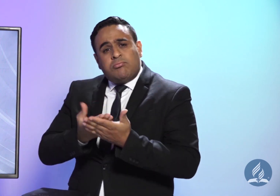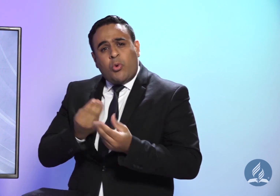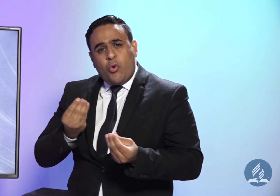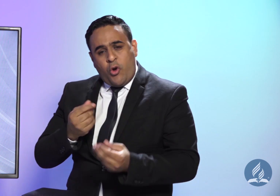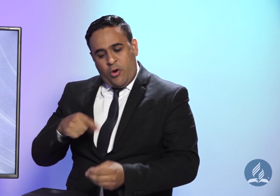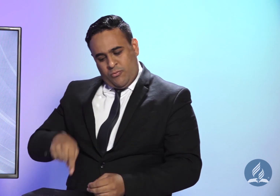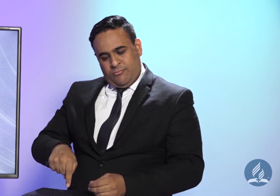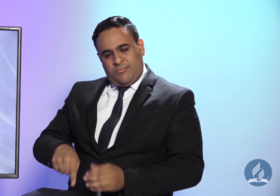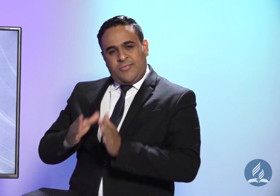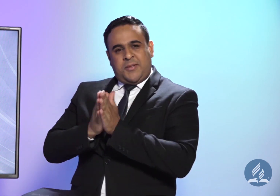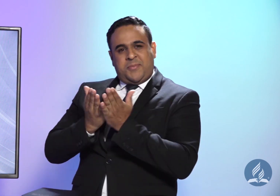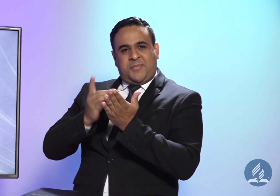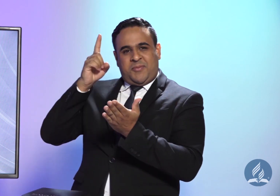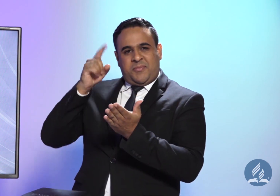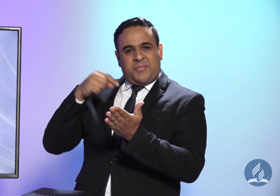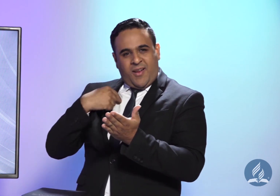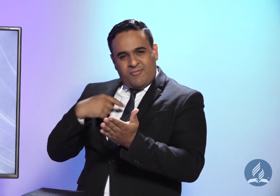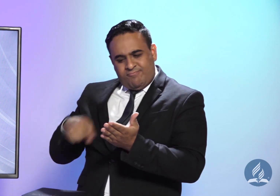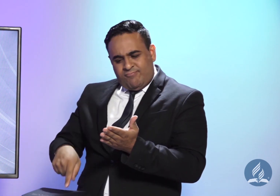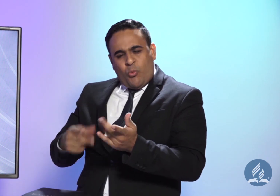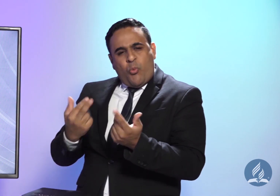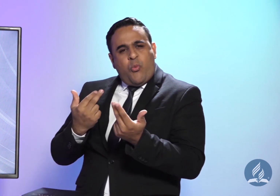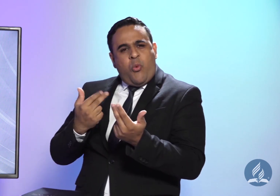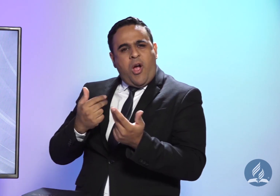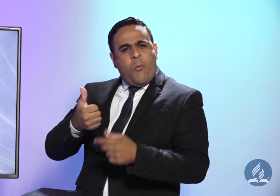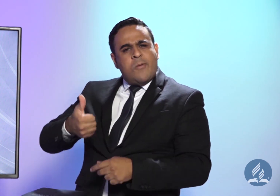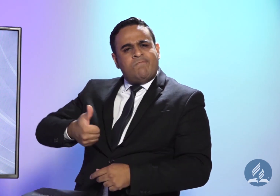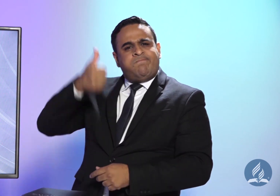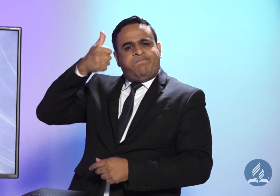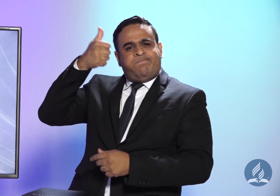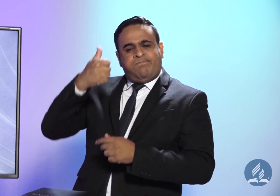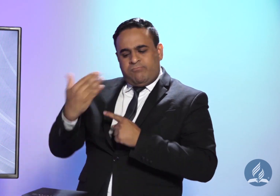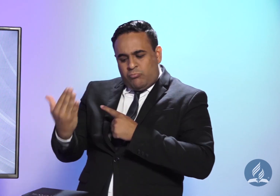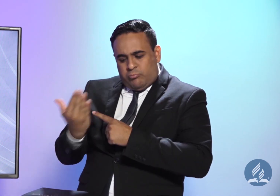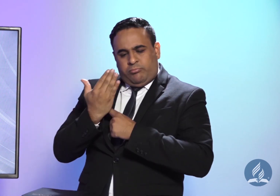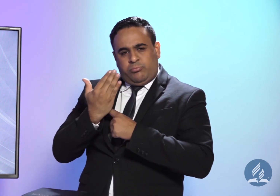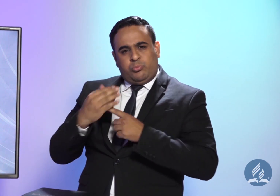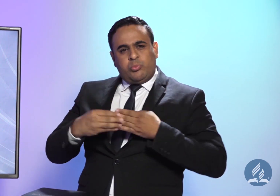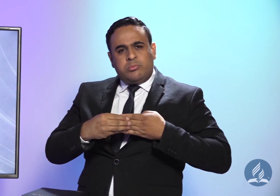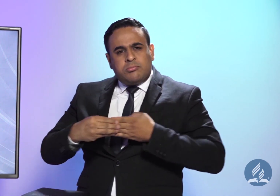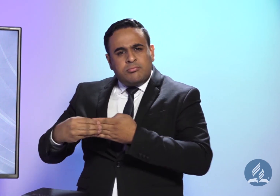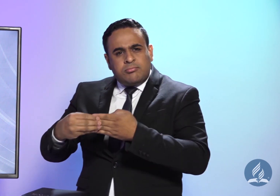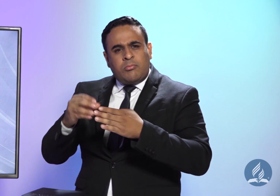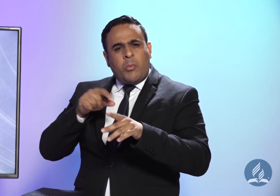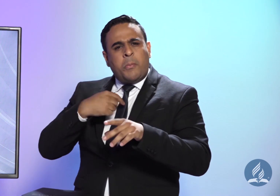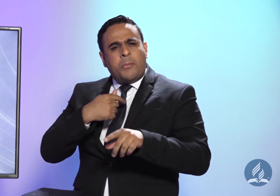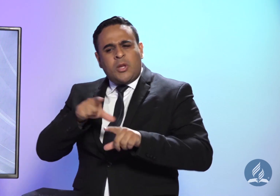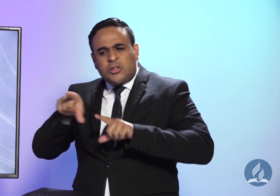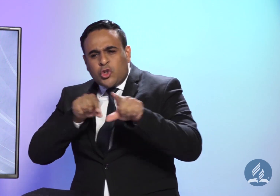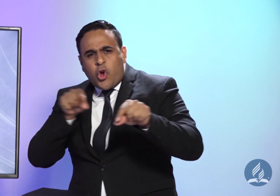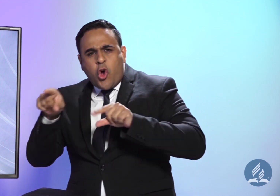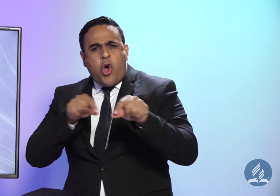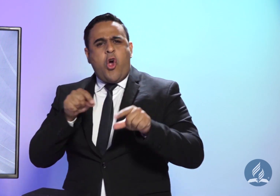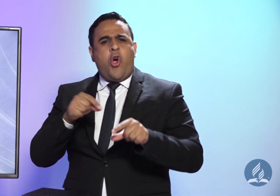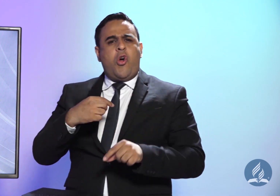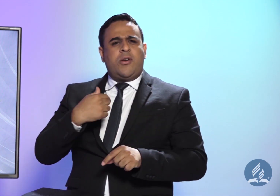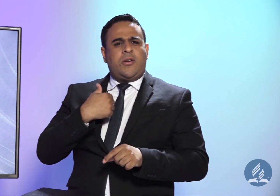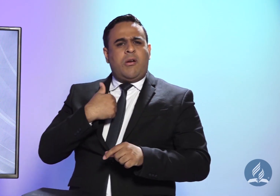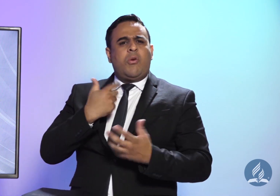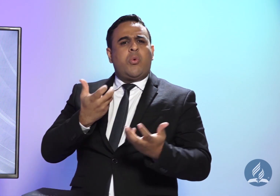creio que Deus pode me orientar. Por isso que eu procuro a Bíblia. Sempre dou prioridade para os ensinos, os conceitos e